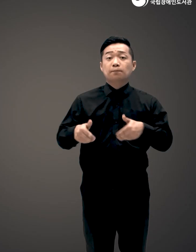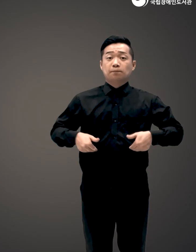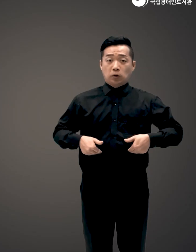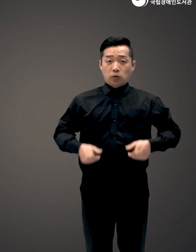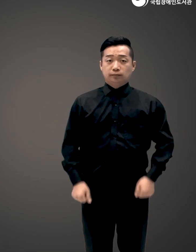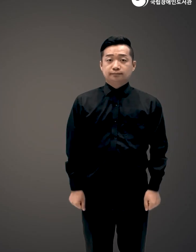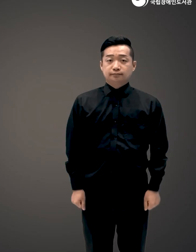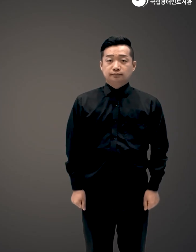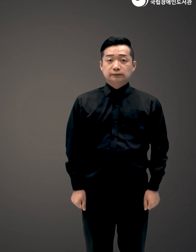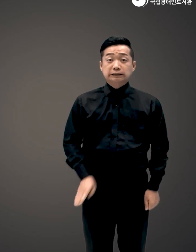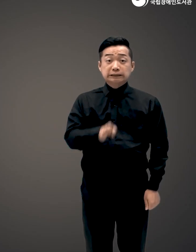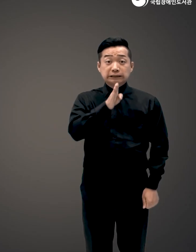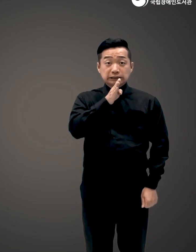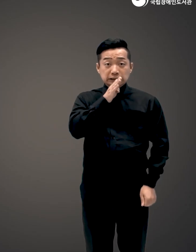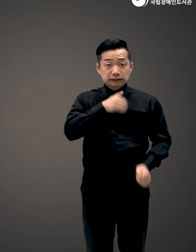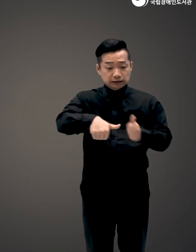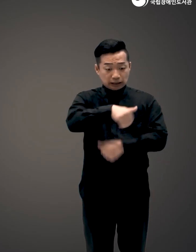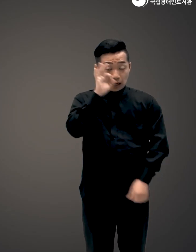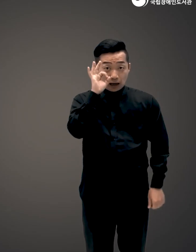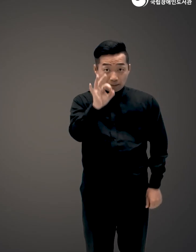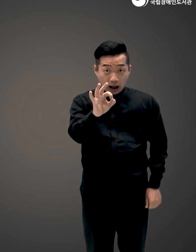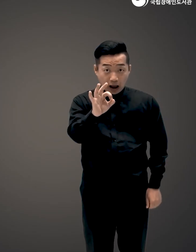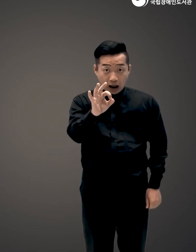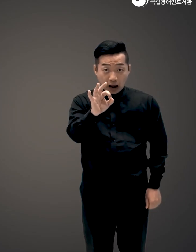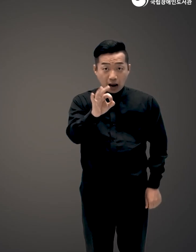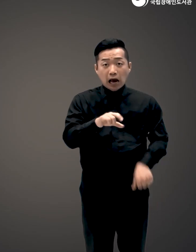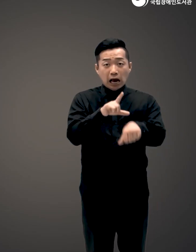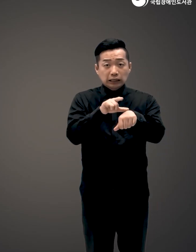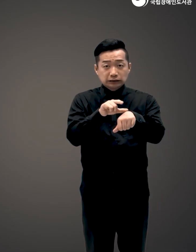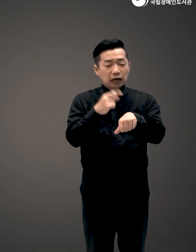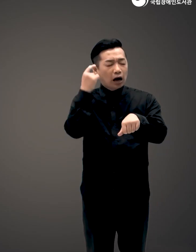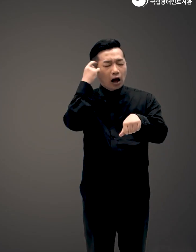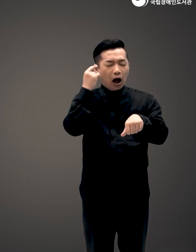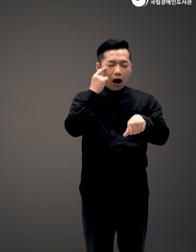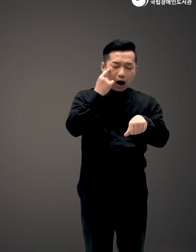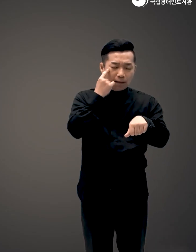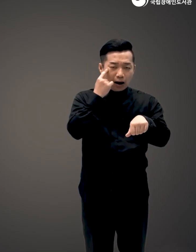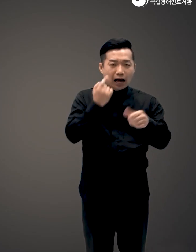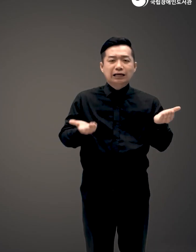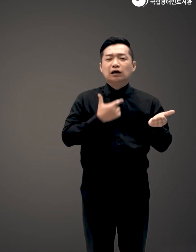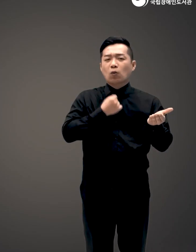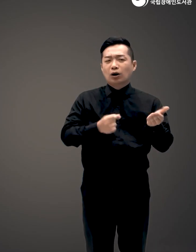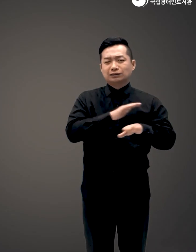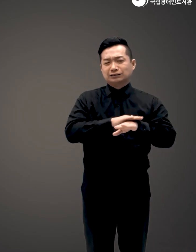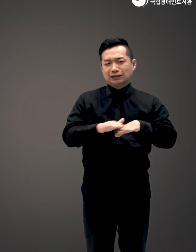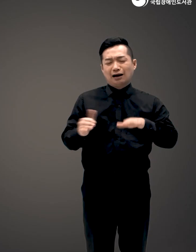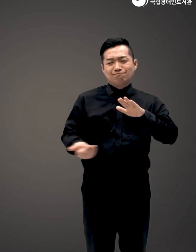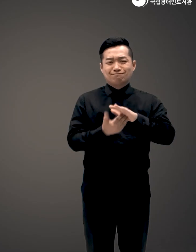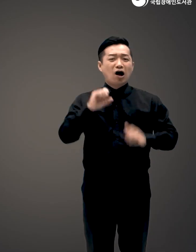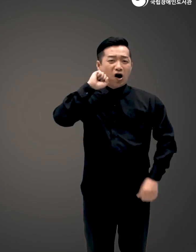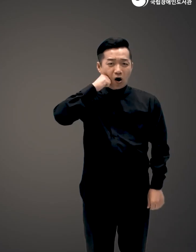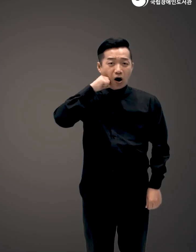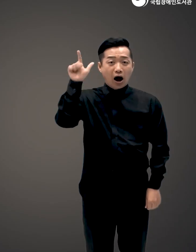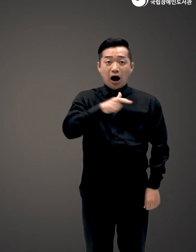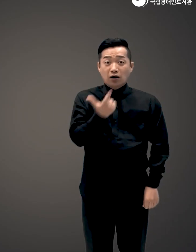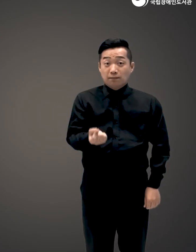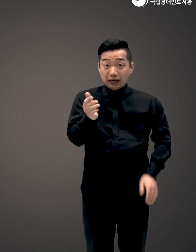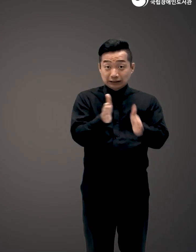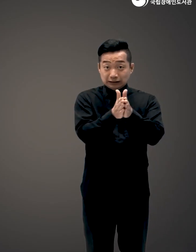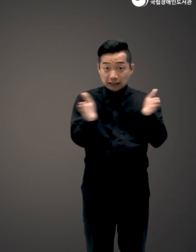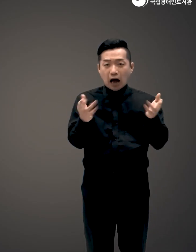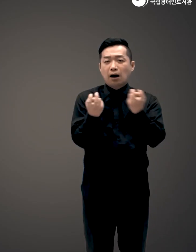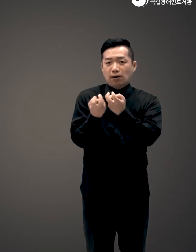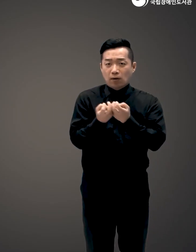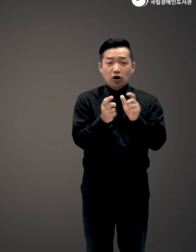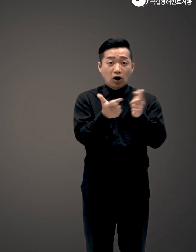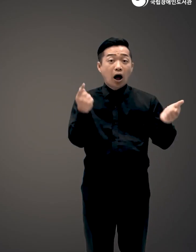있어야 합니다. 현실적으로 틈새 시간만 노려서는 하고 싶은 일을 제대로 하기 힘들어요. 하루를 일찍 시작하는 등의